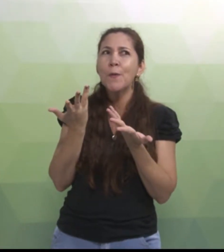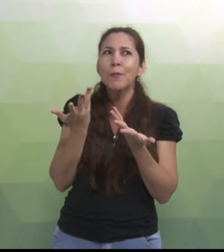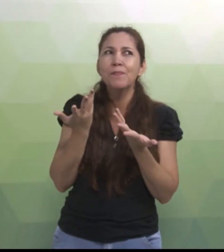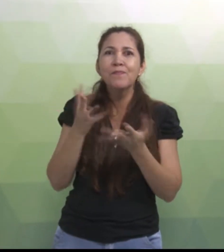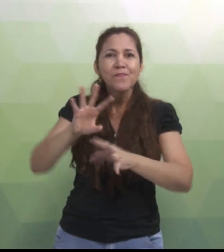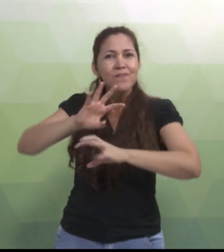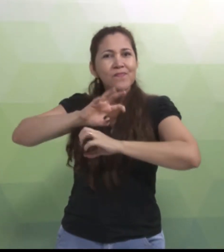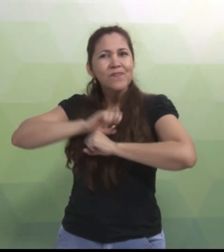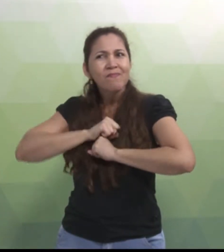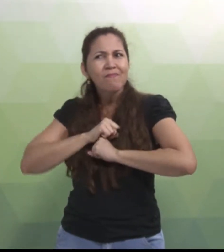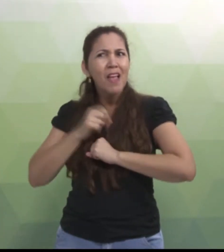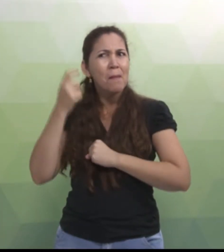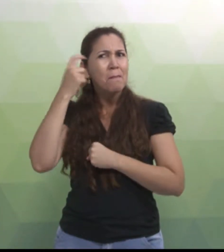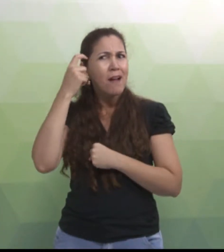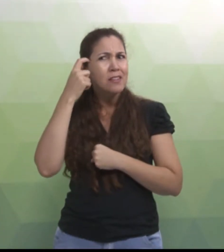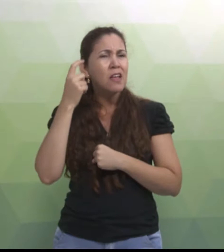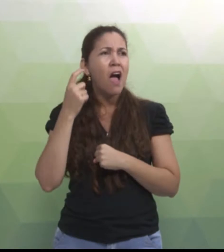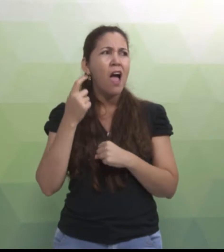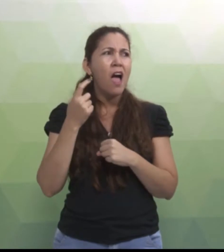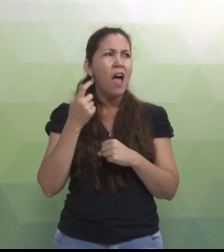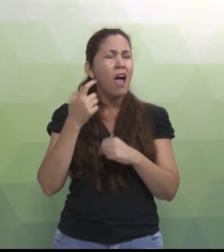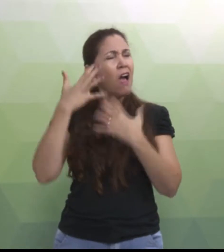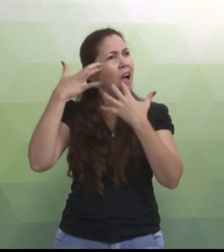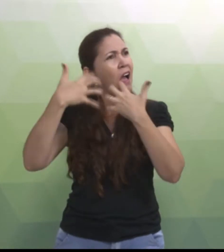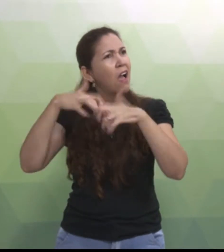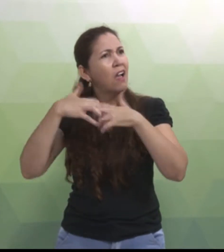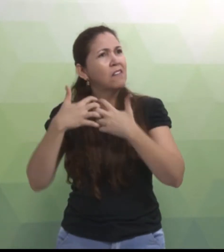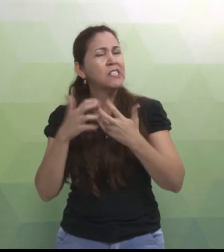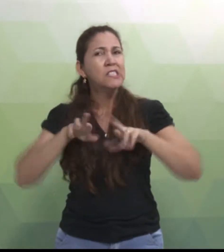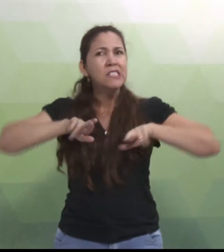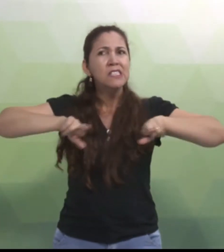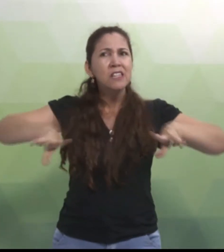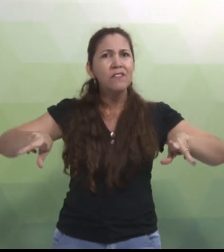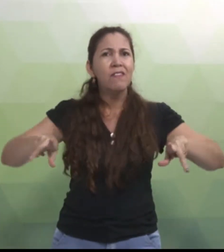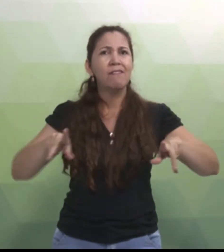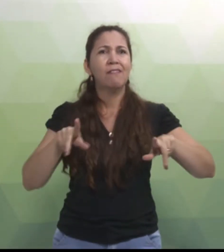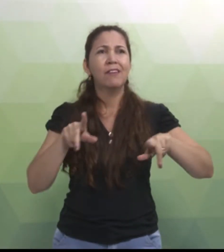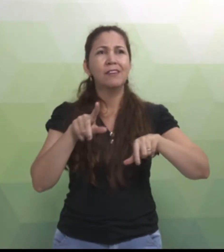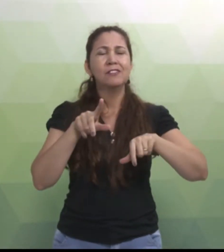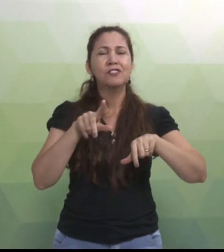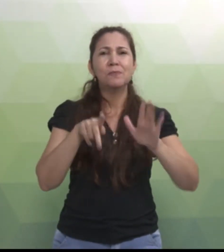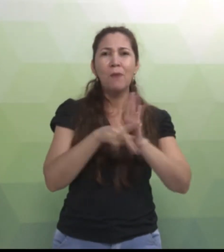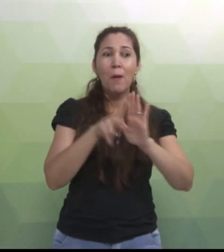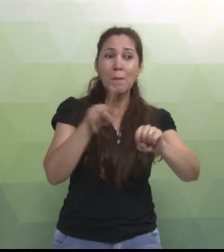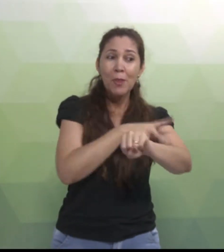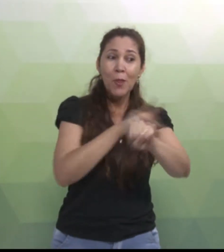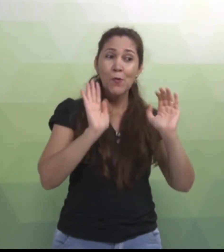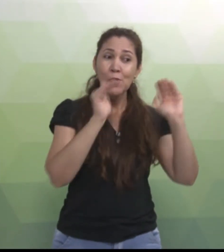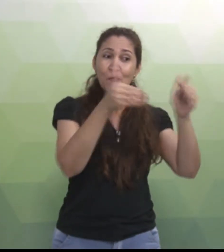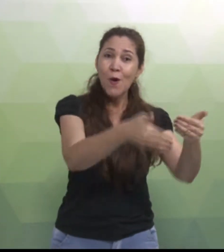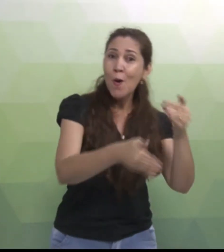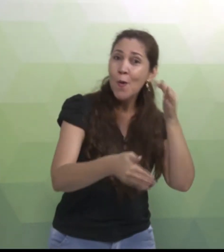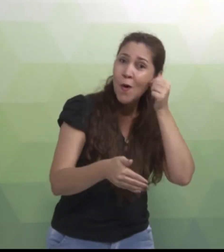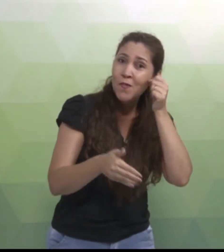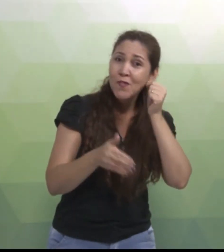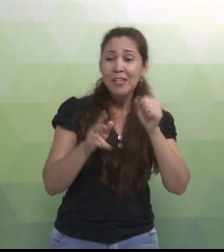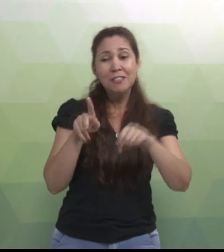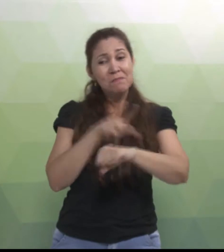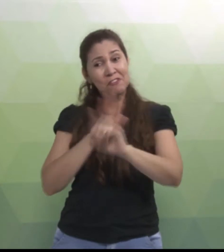Fazer reflexões, perceber as diferenças. O processo de ensino com foco no ouvinte é